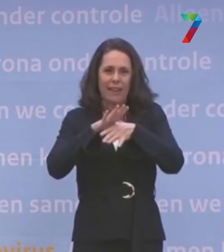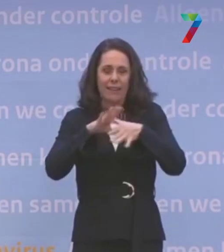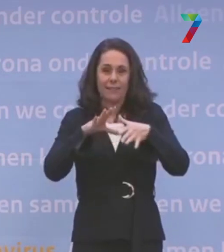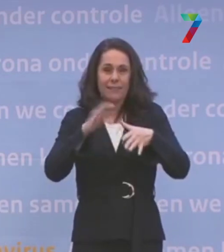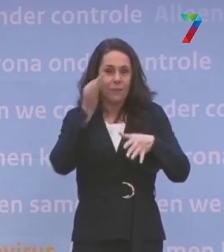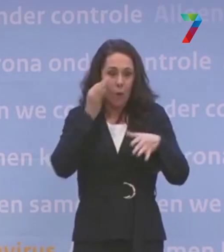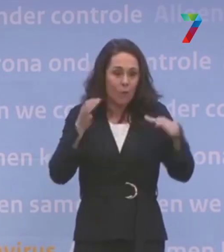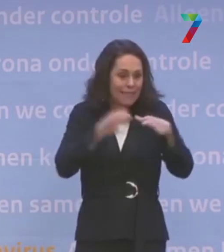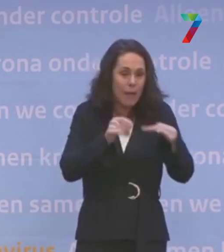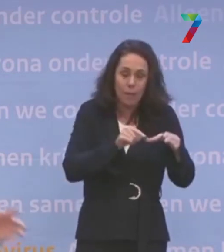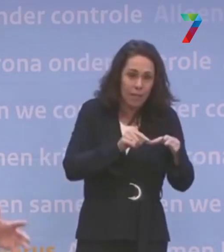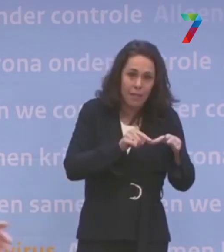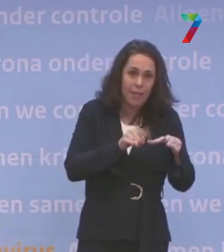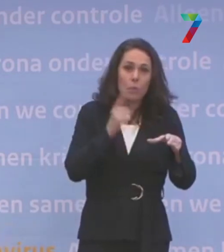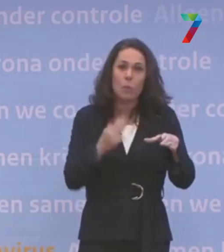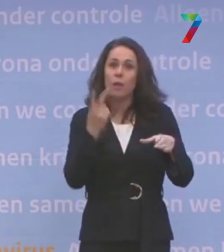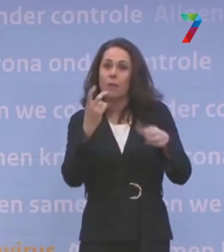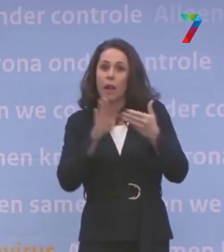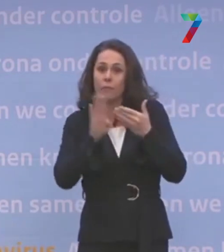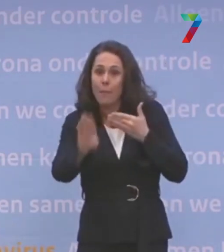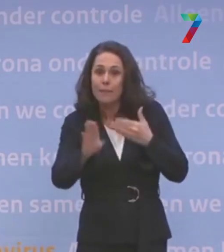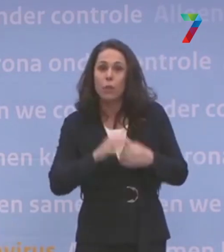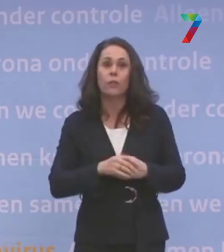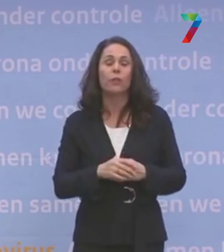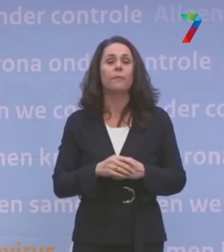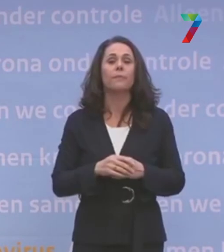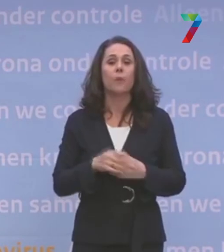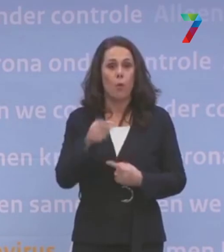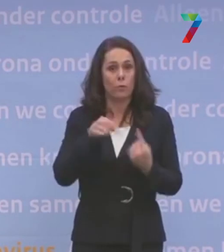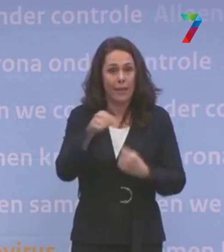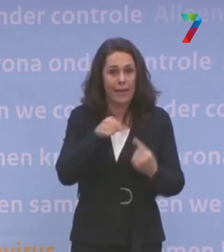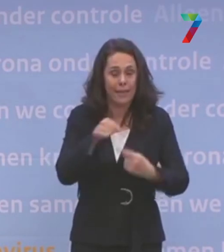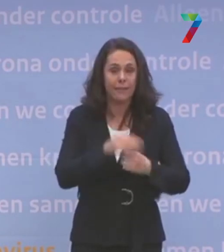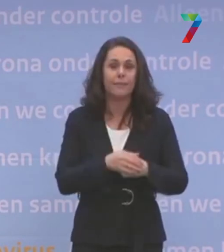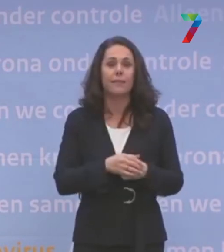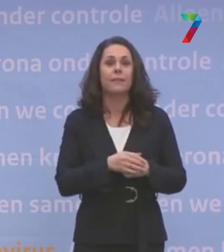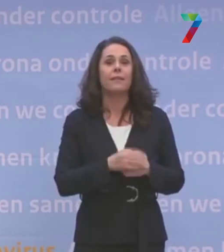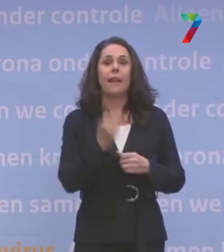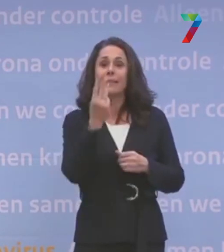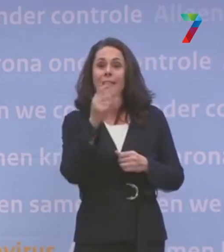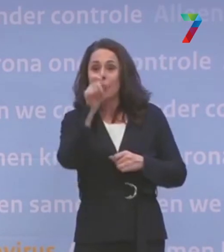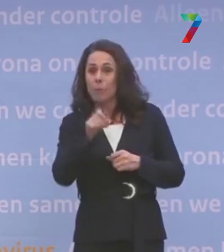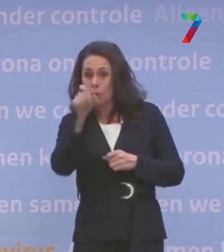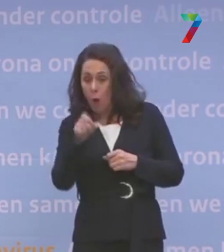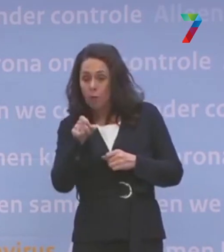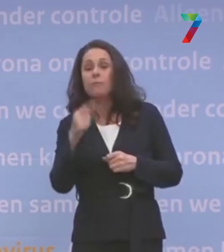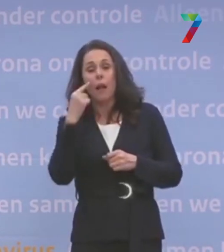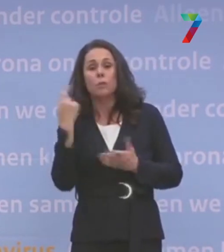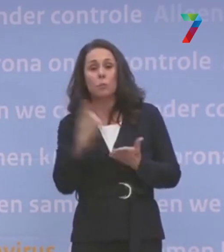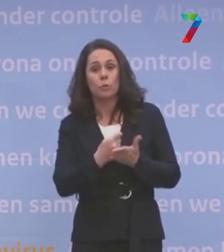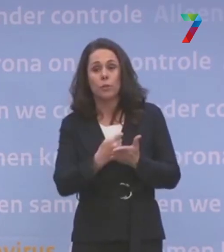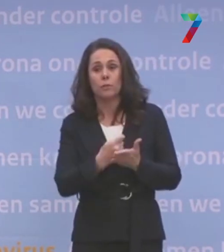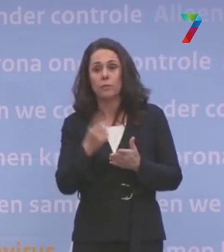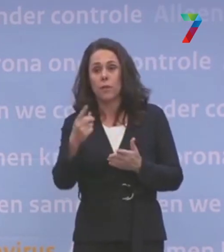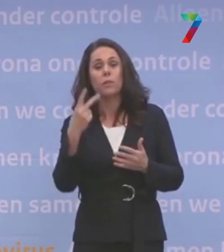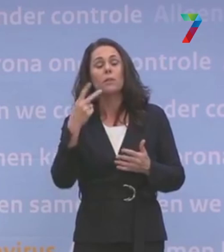wonen, dan moet je dus de 1,5 meter handhaven onderling. En vanaf 3 personen kan dat ook worden gehandhaafd met boetes. En dat is dus tot